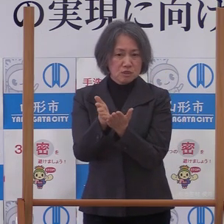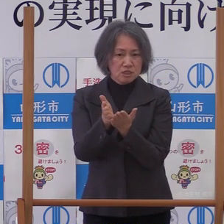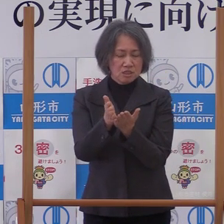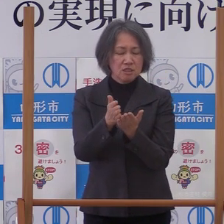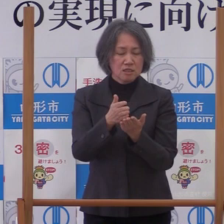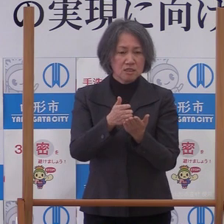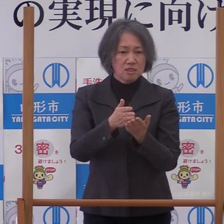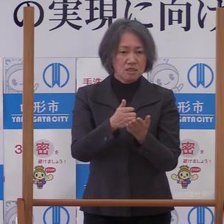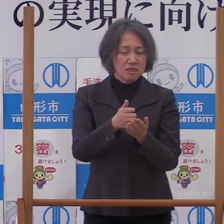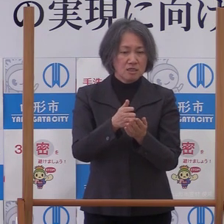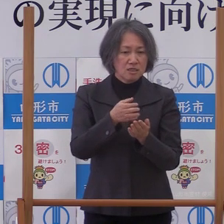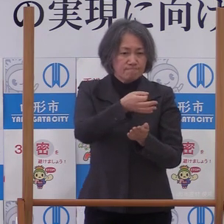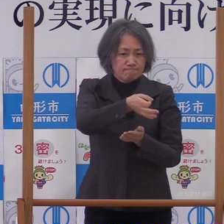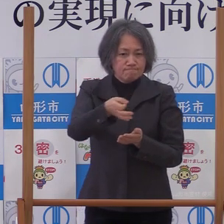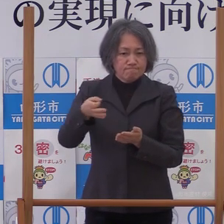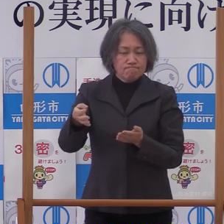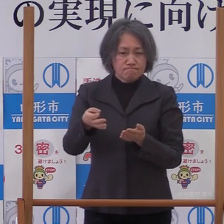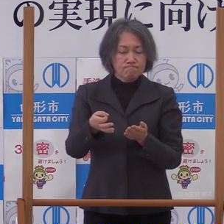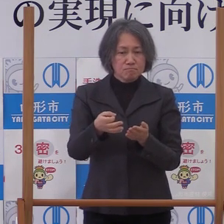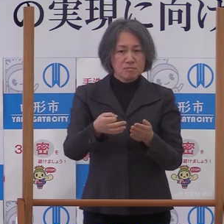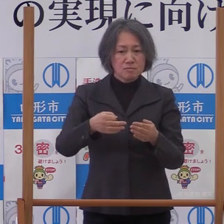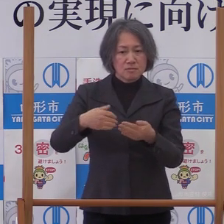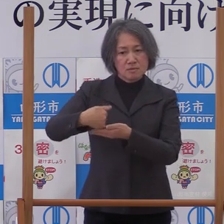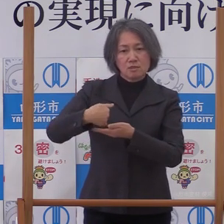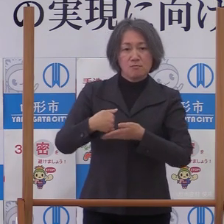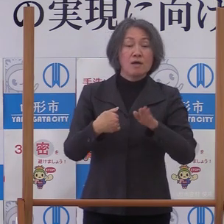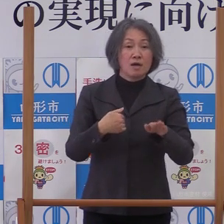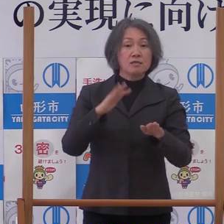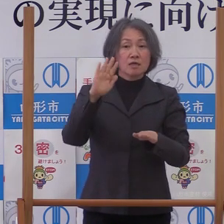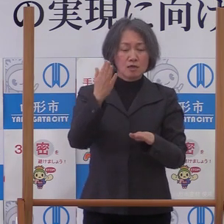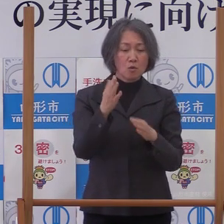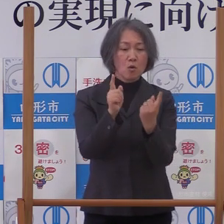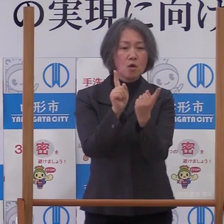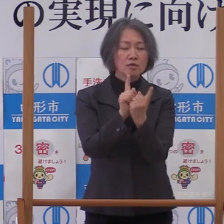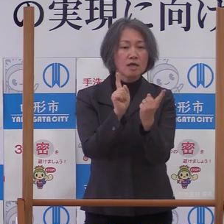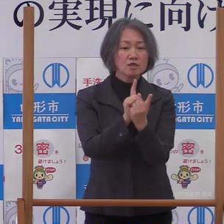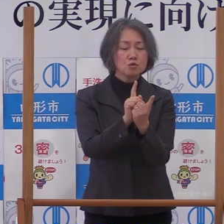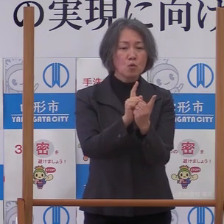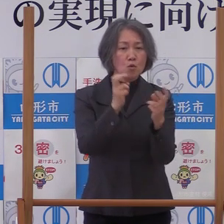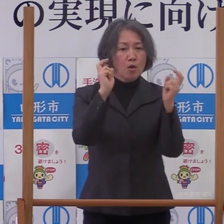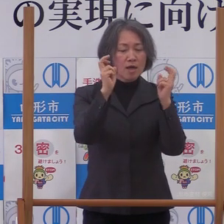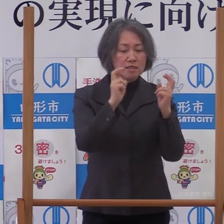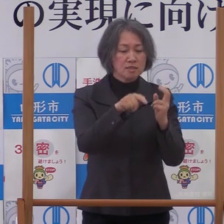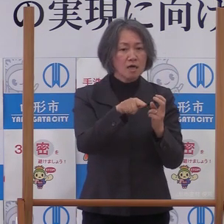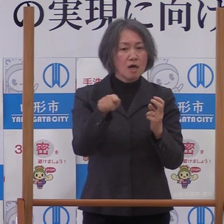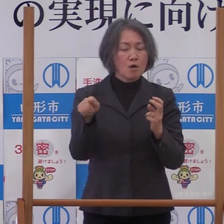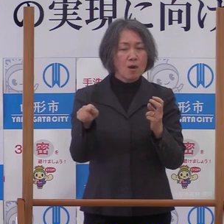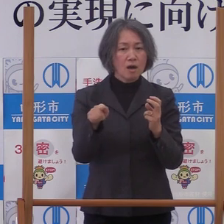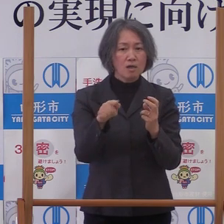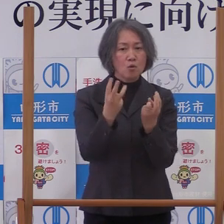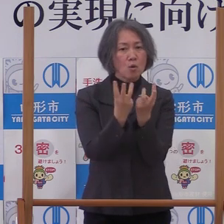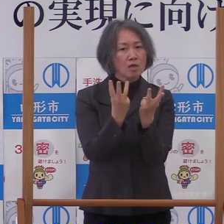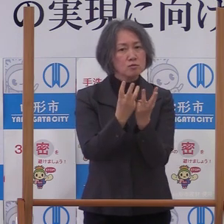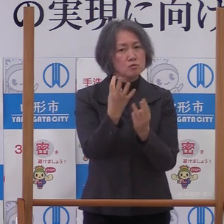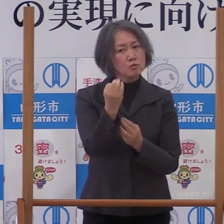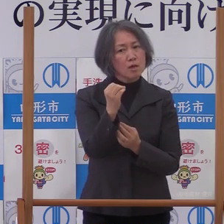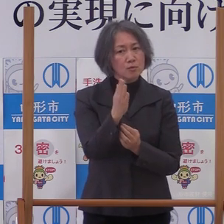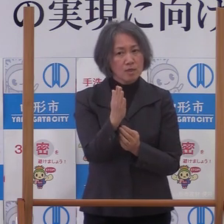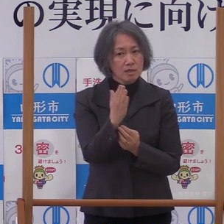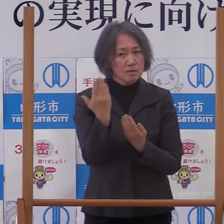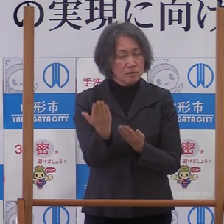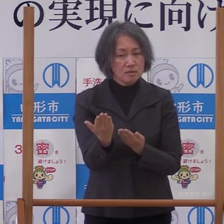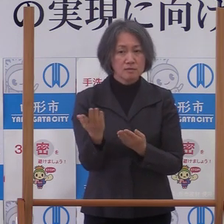ということになりましたけれども、これ対象企業というのはどれぐらいに及ぶのでし